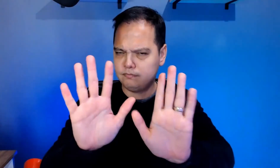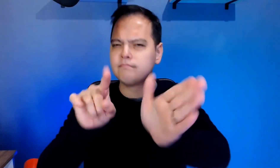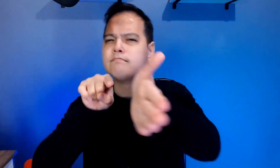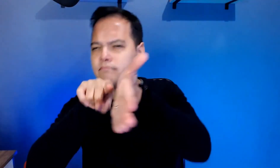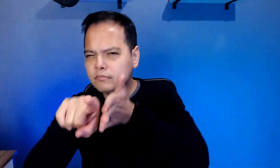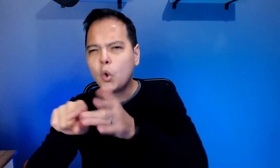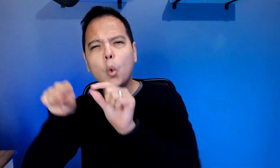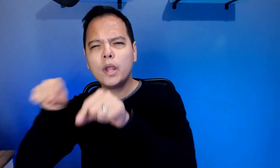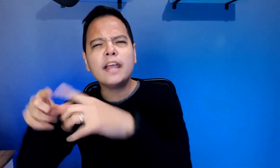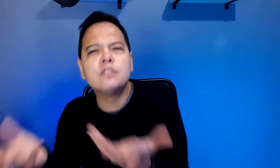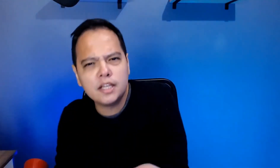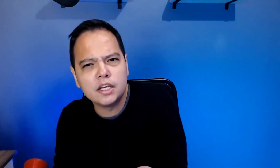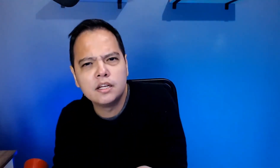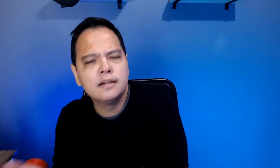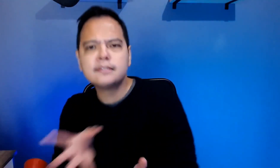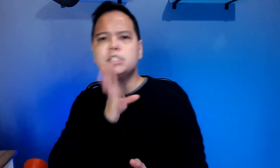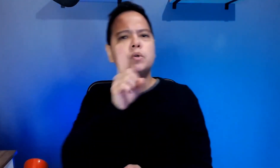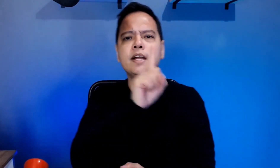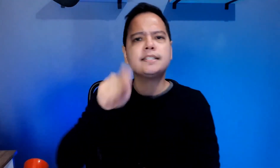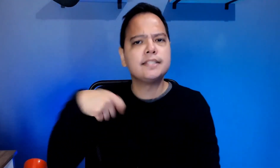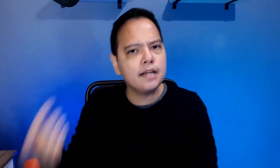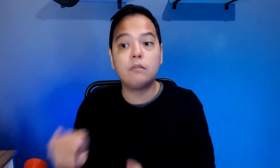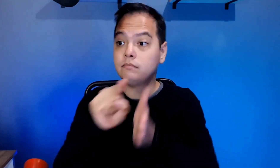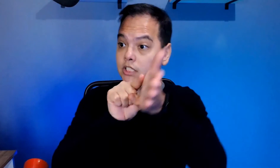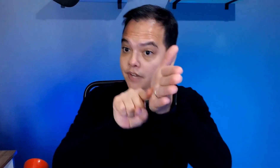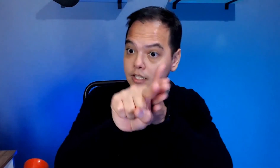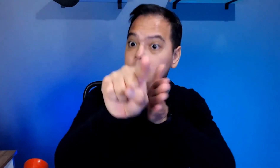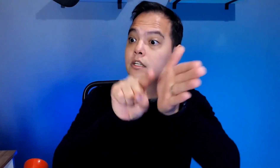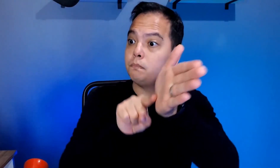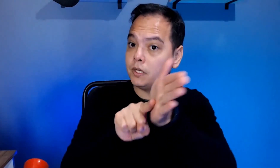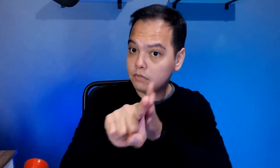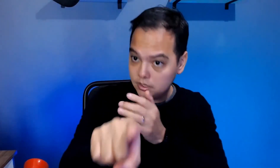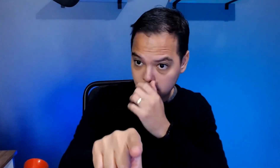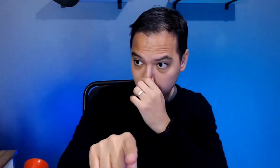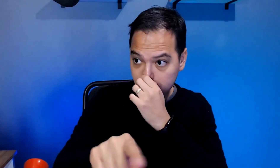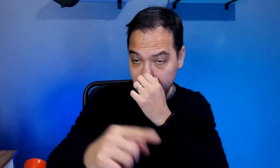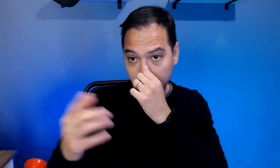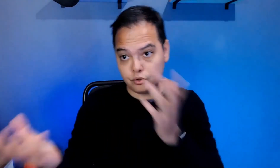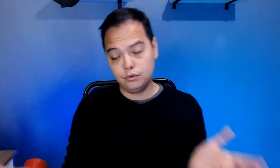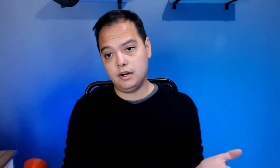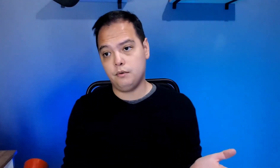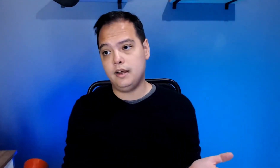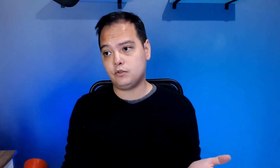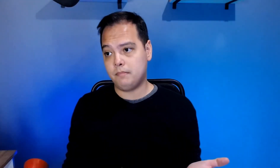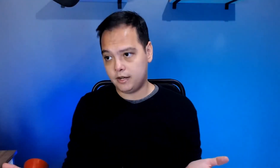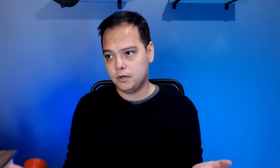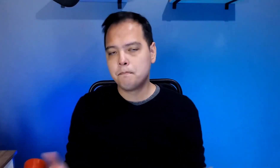o que é isso daqui? Eu não conheço esse sinal. Você vai perguntando. Porque como o surdo não lê a sua mente,